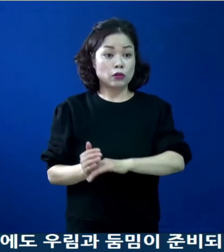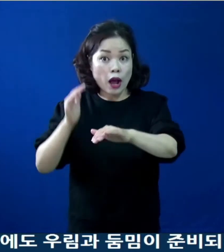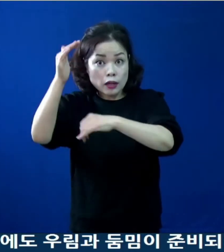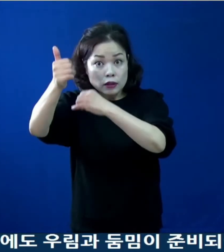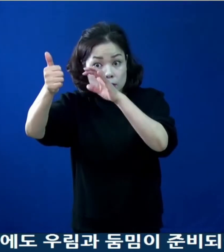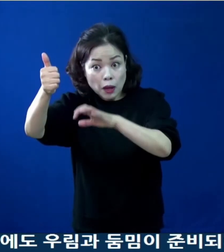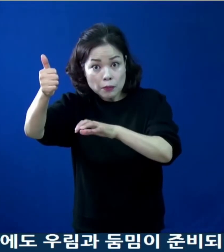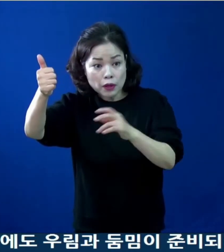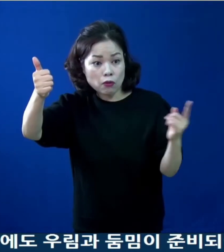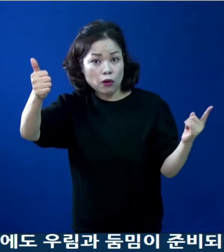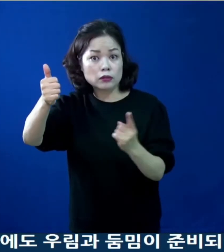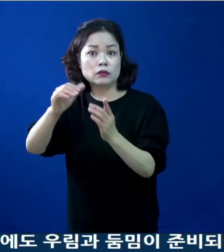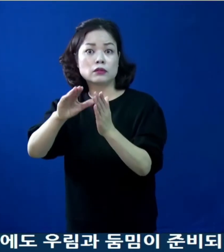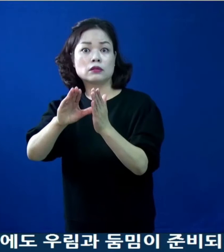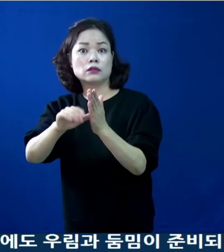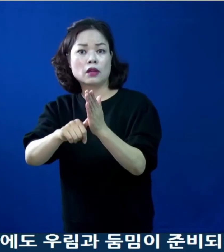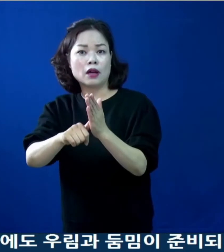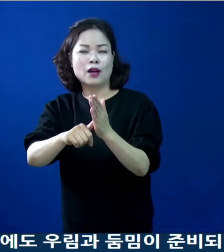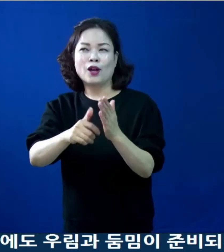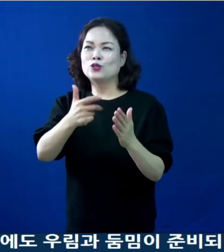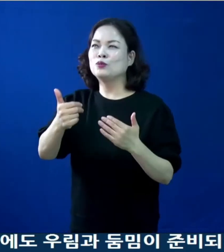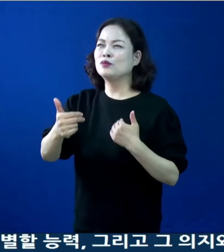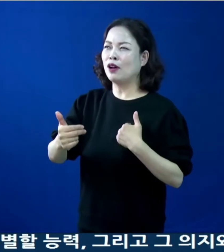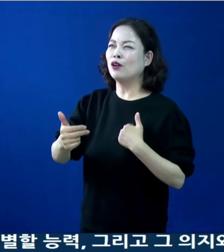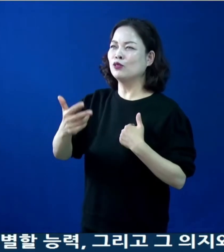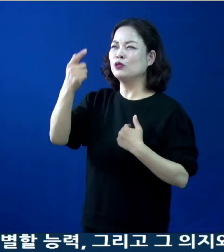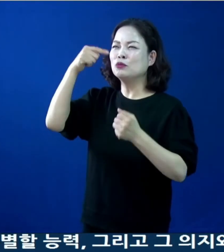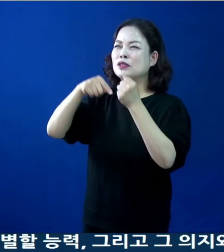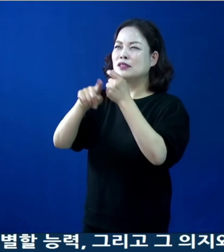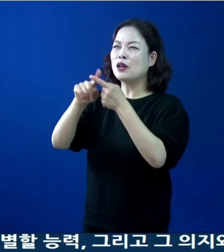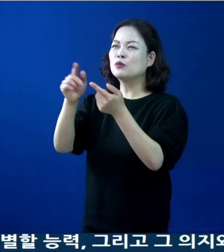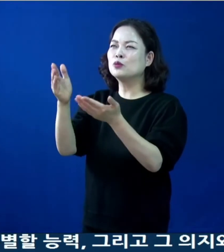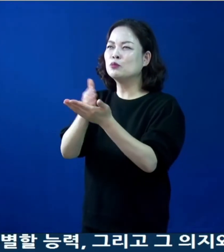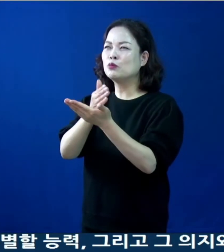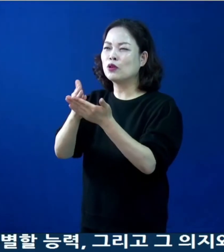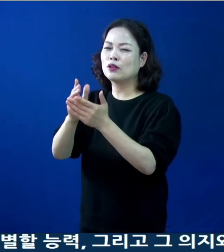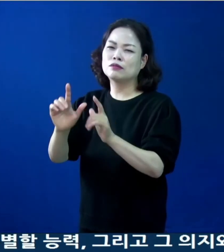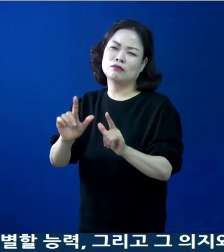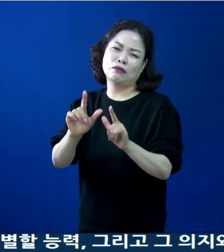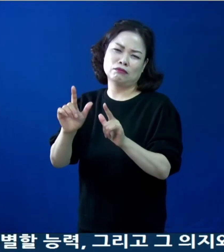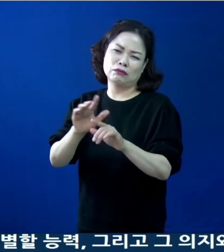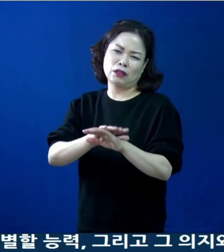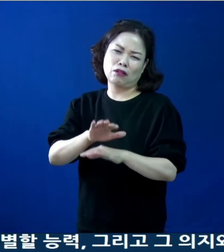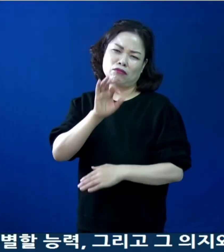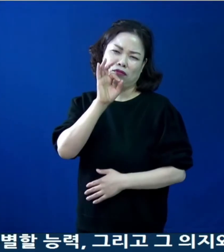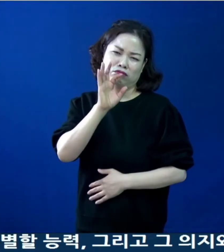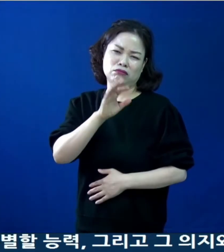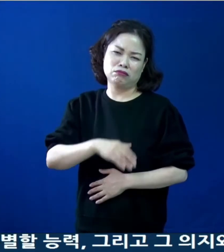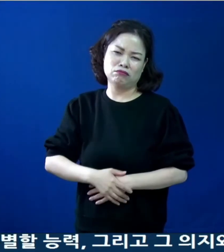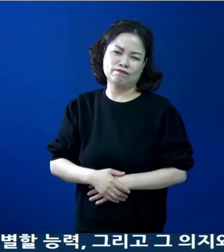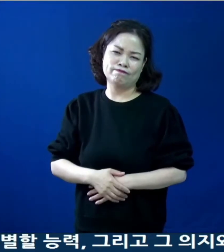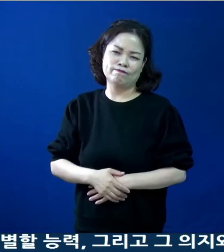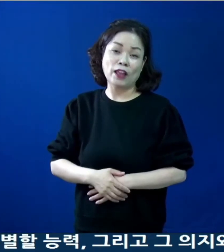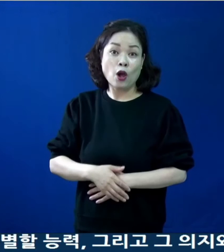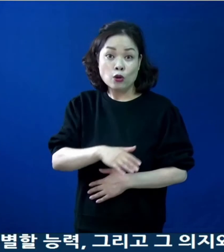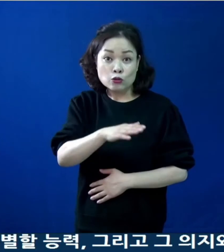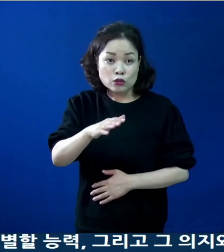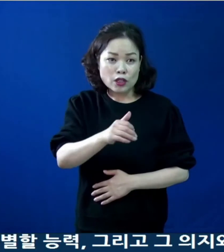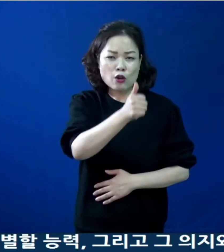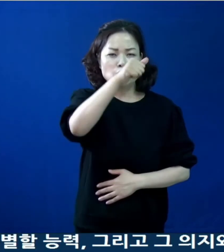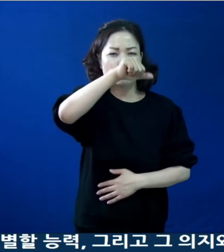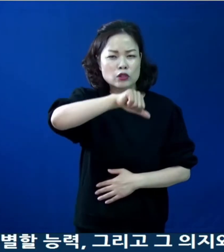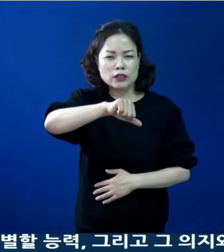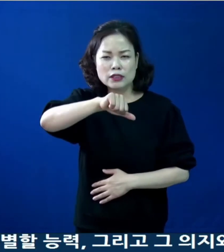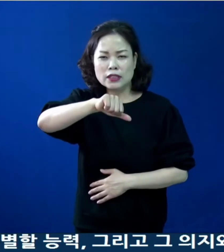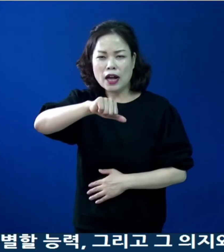앞에 나아갈 때, 주님, 제가 하나님 뜻대로 살려고 분별하고 살려고 노력을 했는데 잘 안 됐습니다. 그래서 우림과 둠밈을